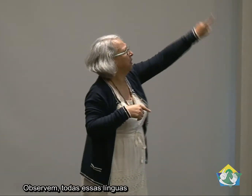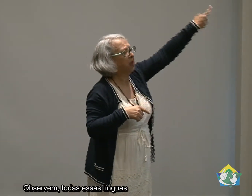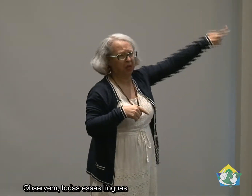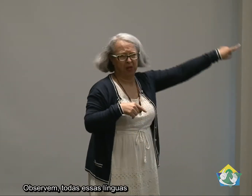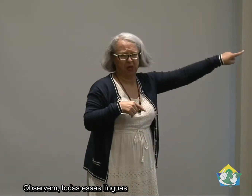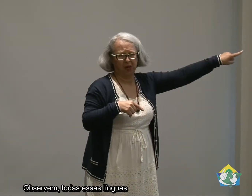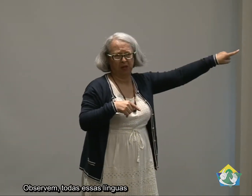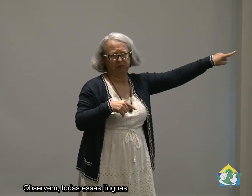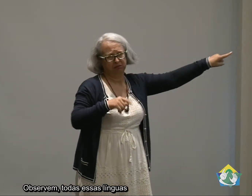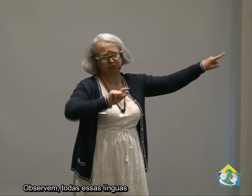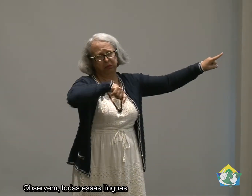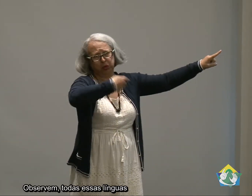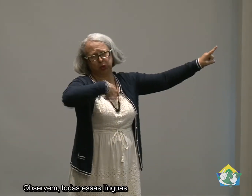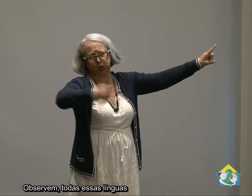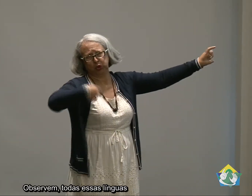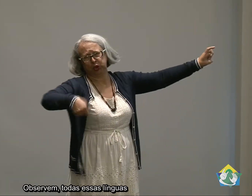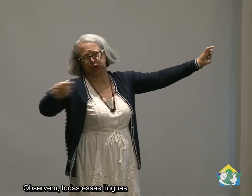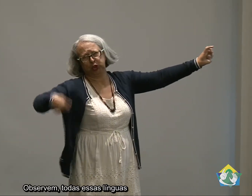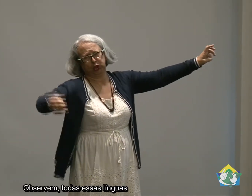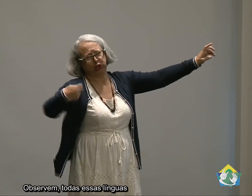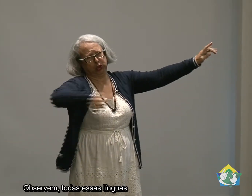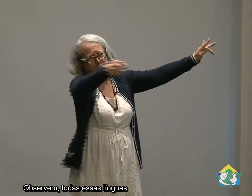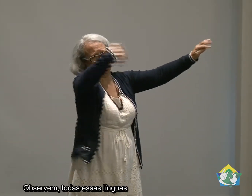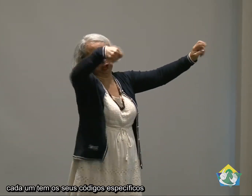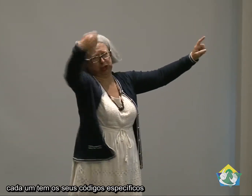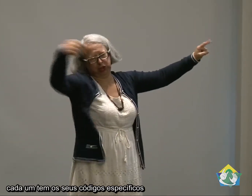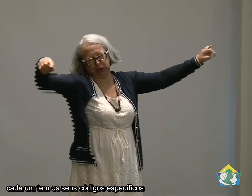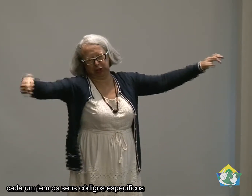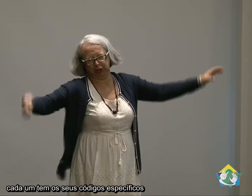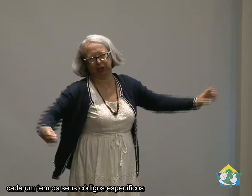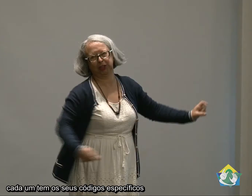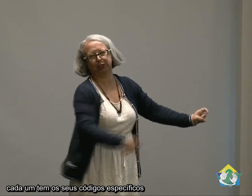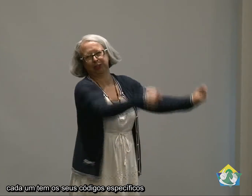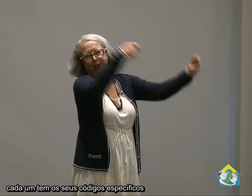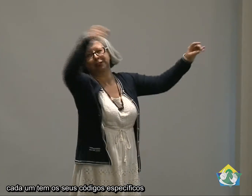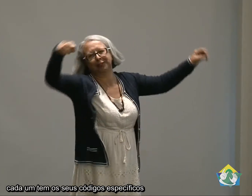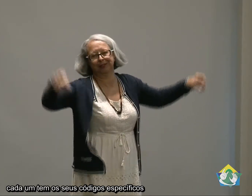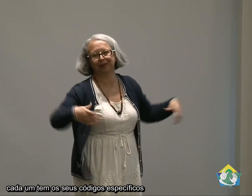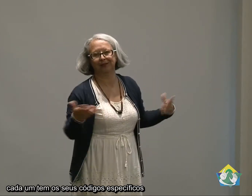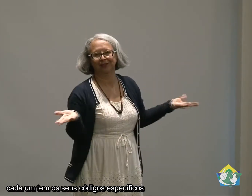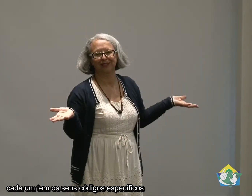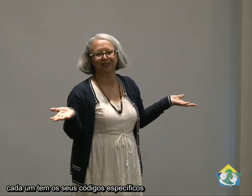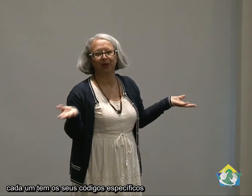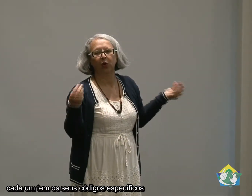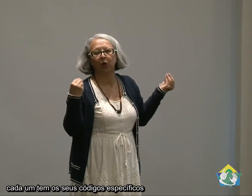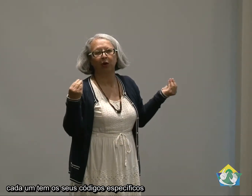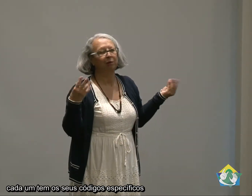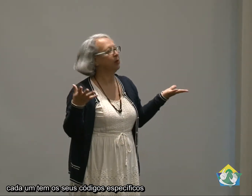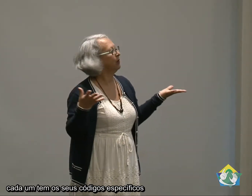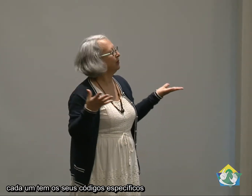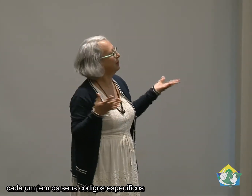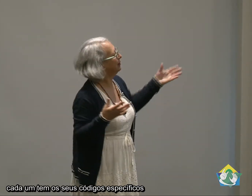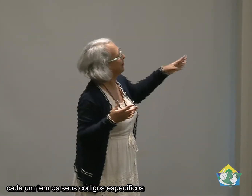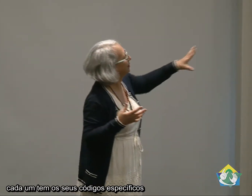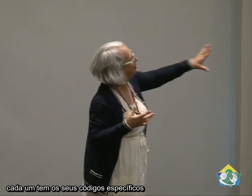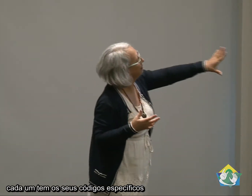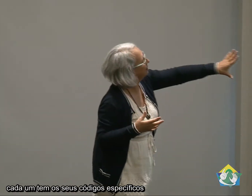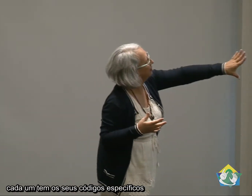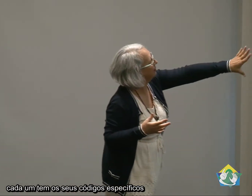Observem, todas essas línguas, cada um tem os seus códigos específicos.